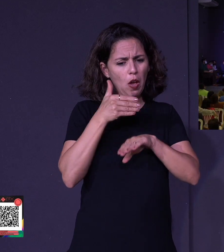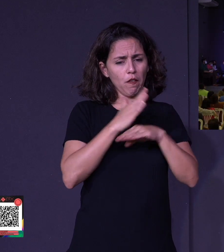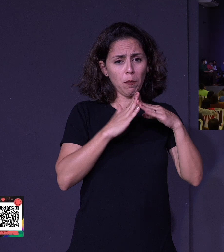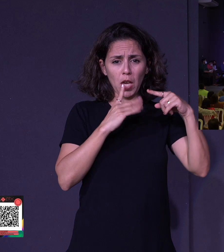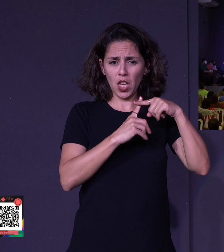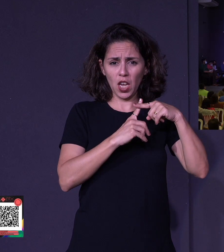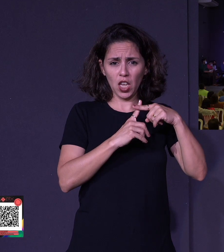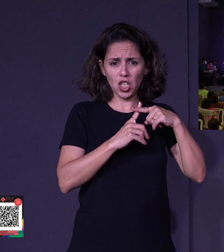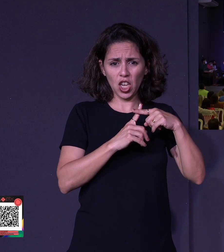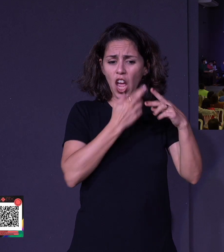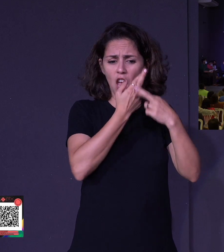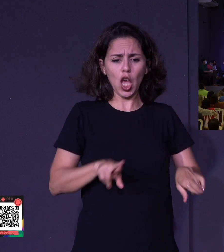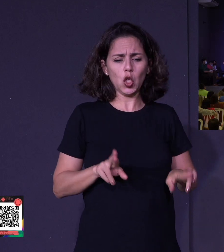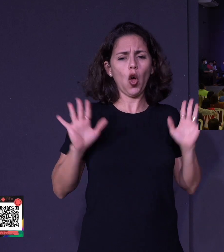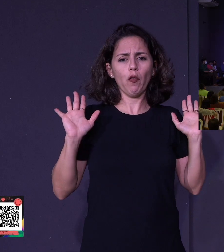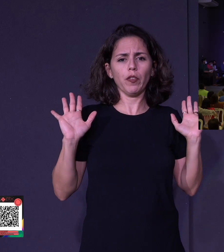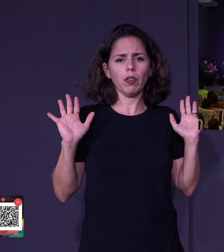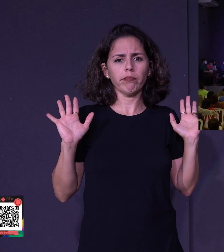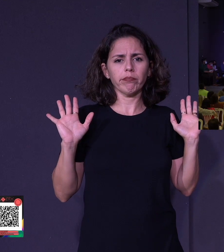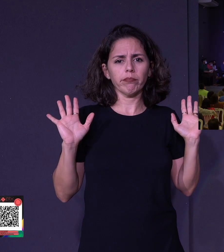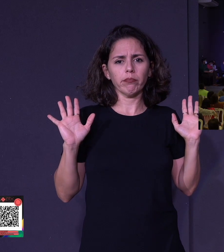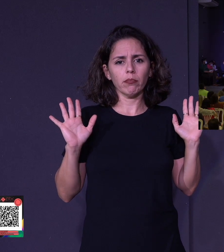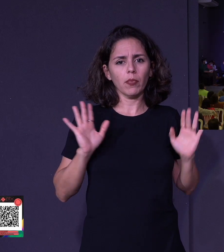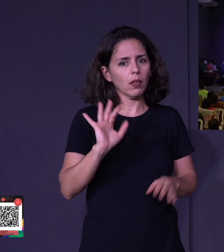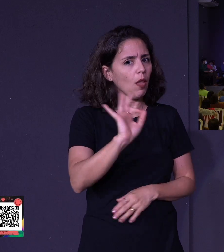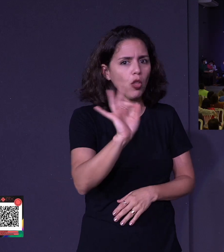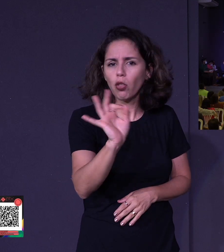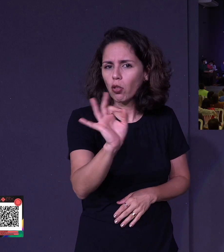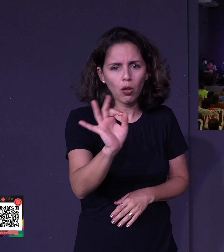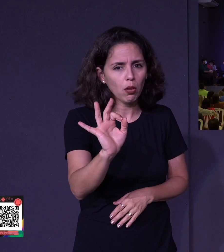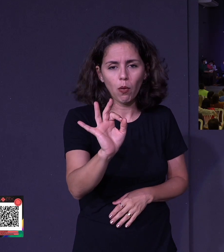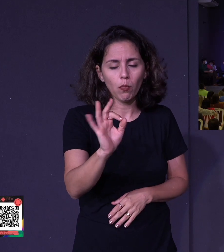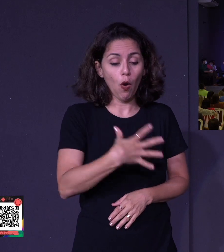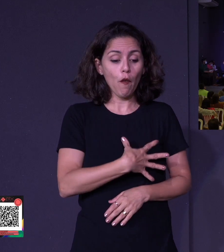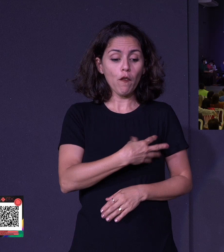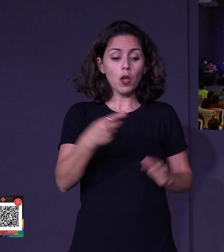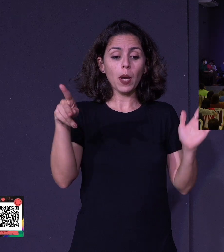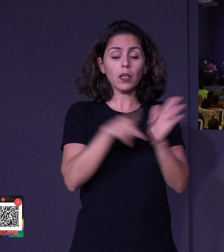forjado. A igreja participa desse processo, mas o filho é teu.